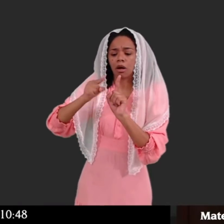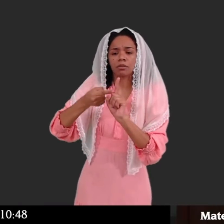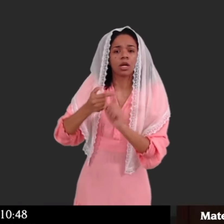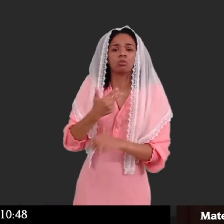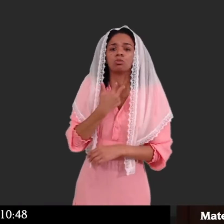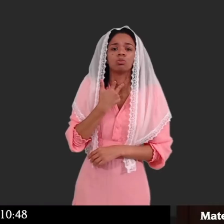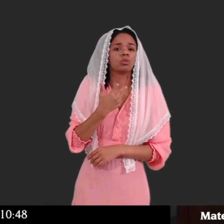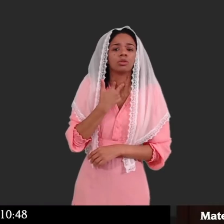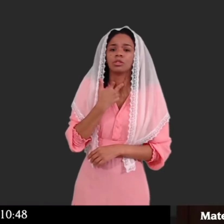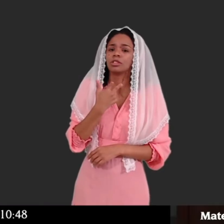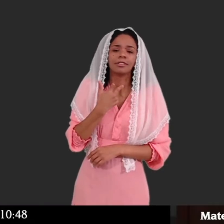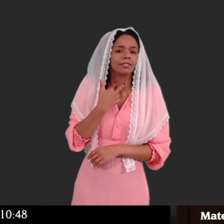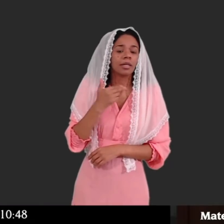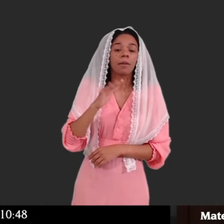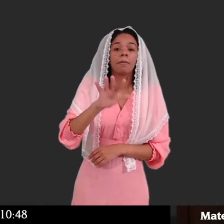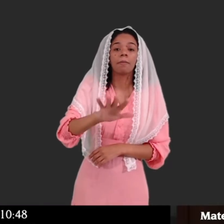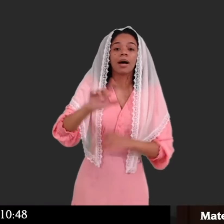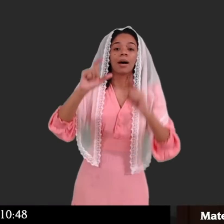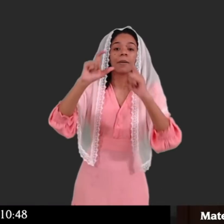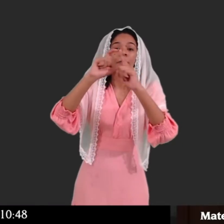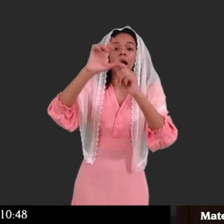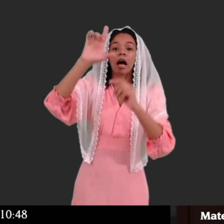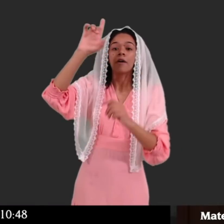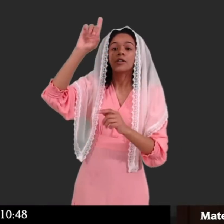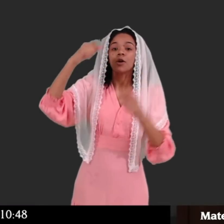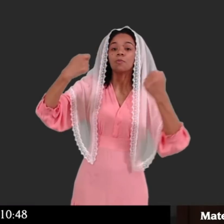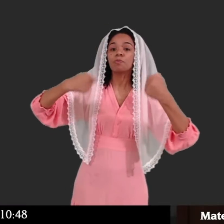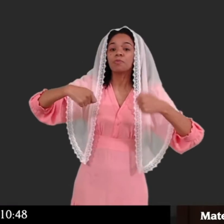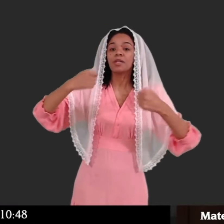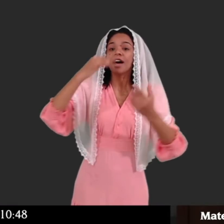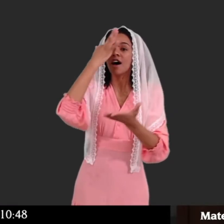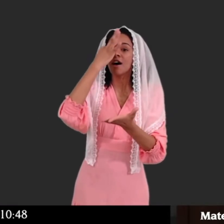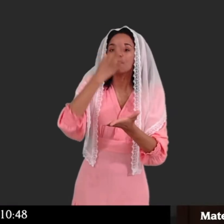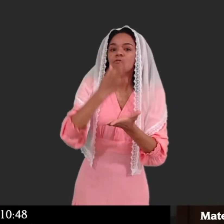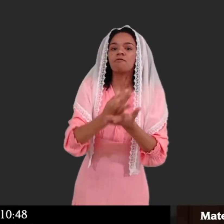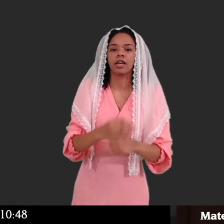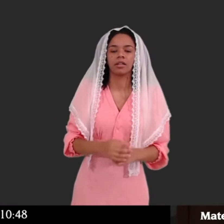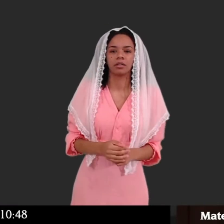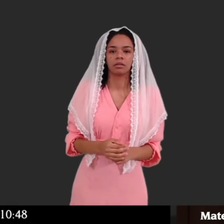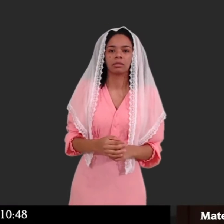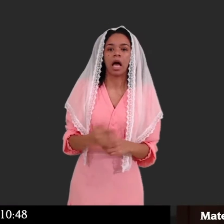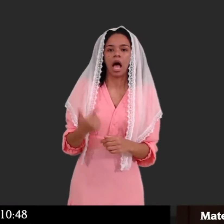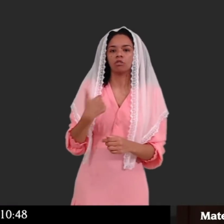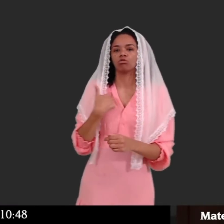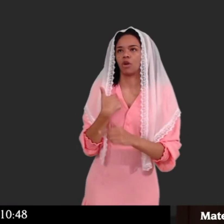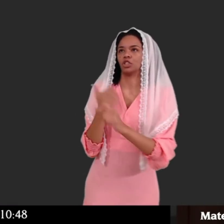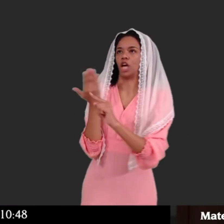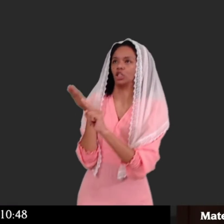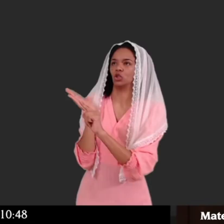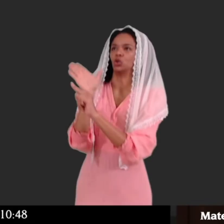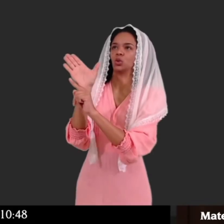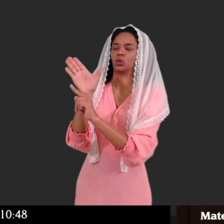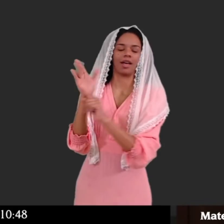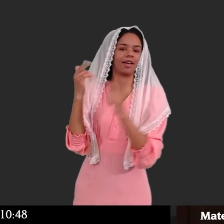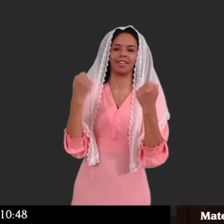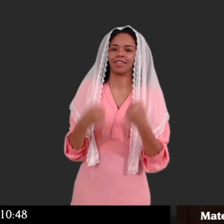Deus tem o pré-requisito da fé e nada mais. Deus não precisa de ajuda nossa para realizar nenhuma obra.